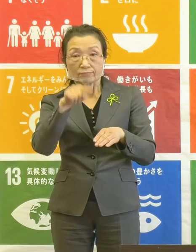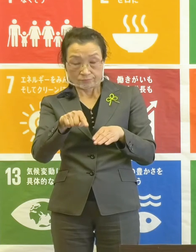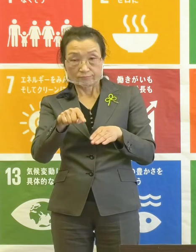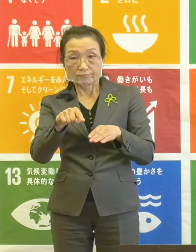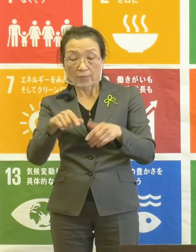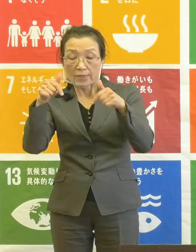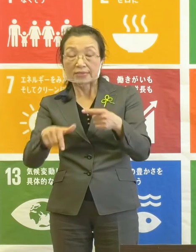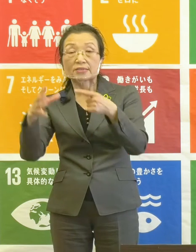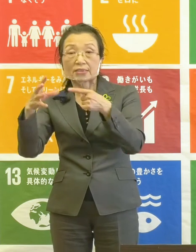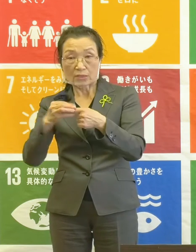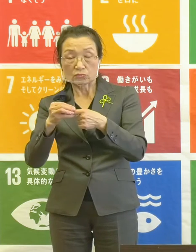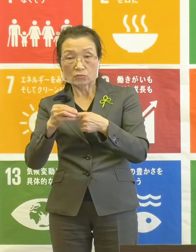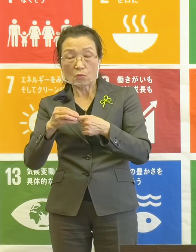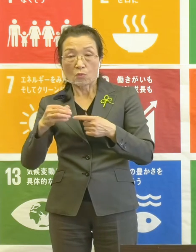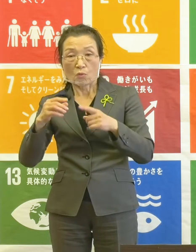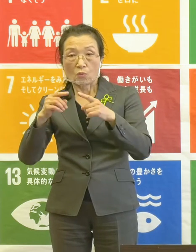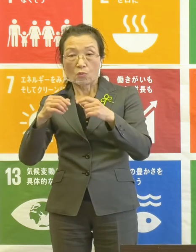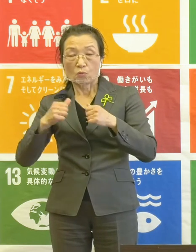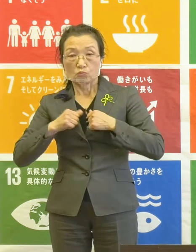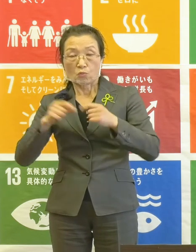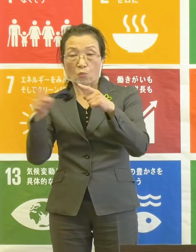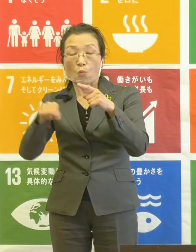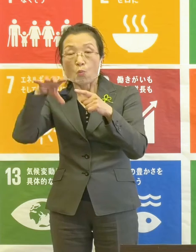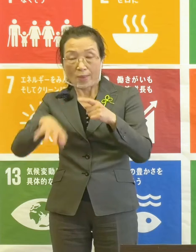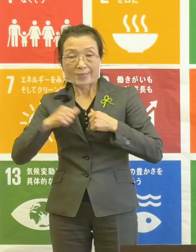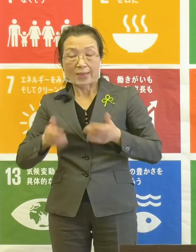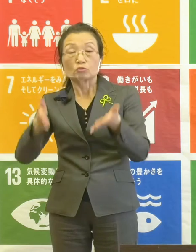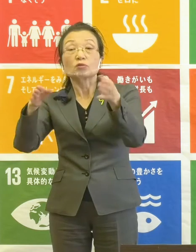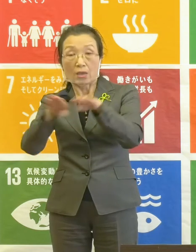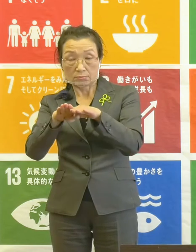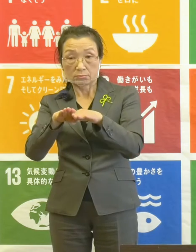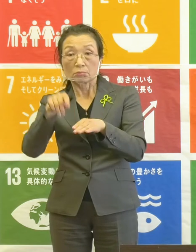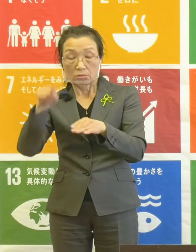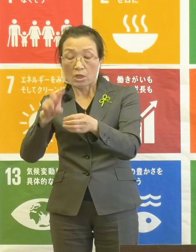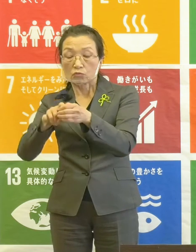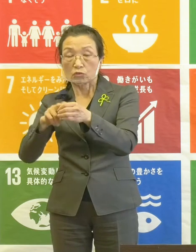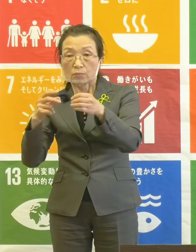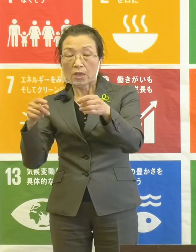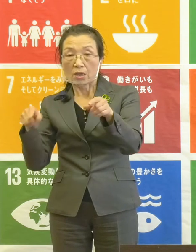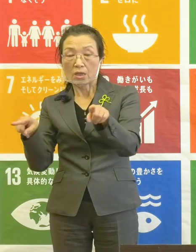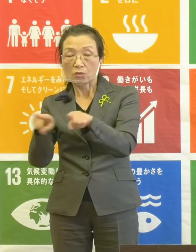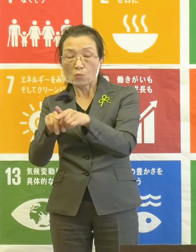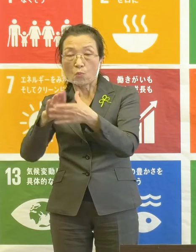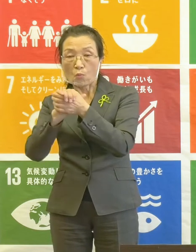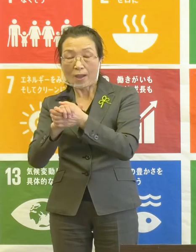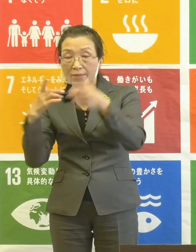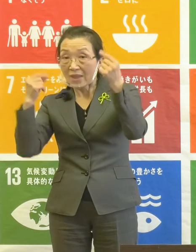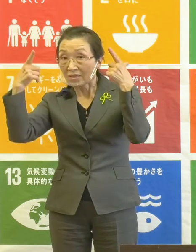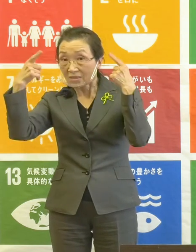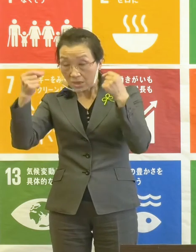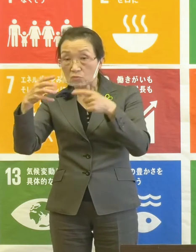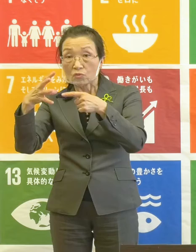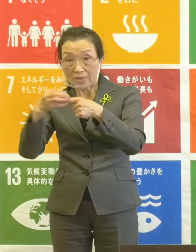住宅西那須のスポーツプラザ体育館、そして宇都宮共和大学那須キャンパス体育館